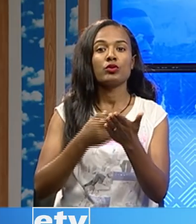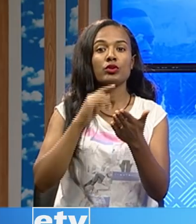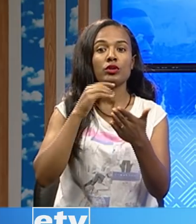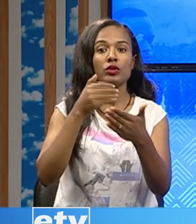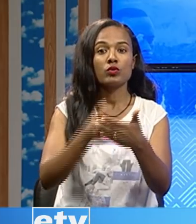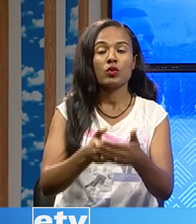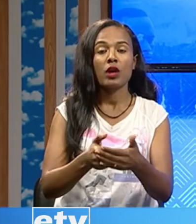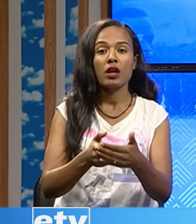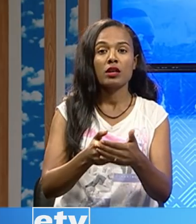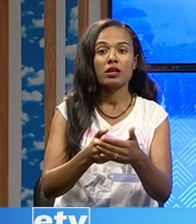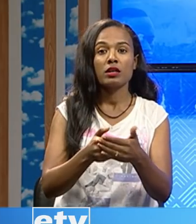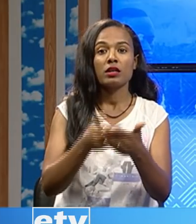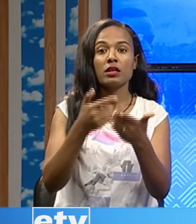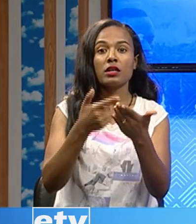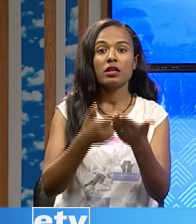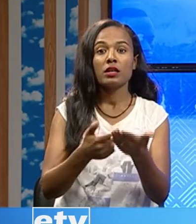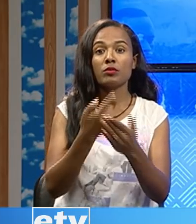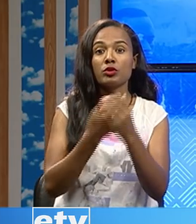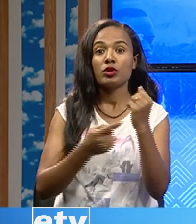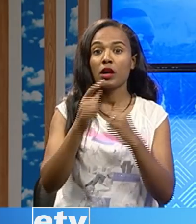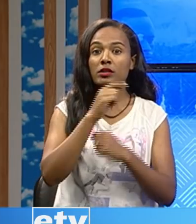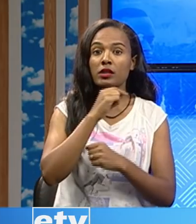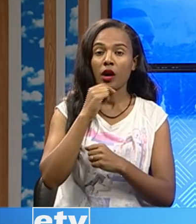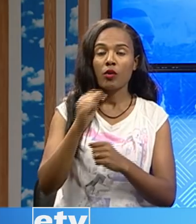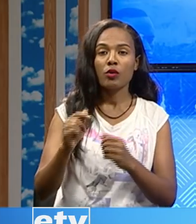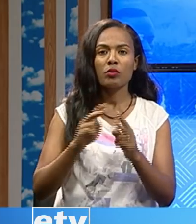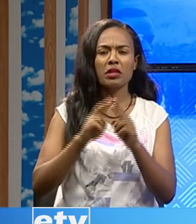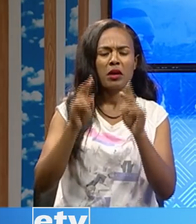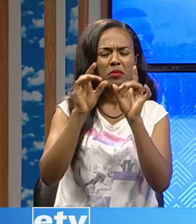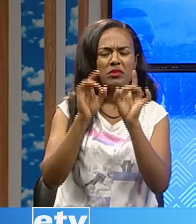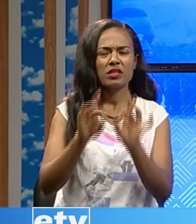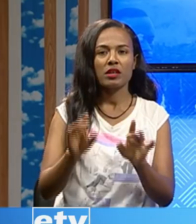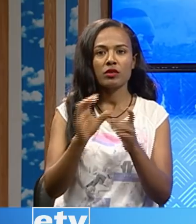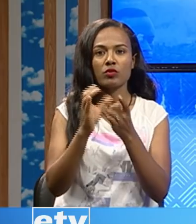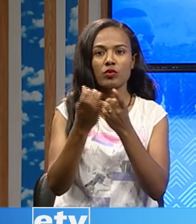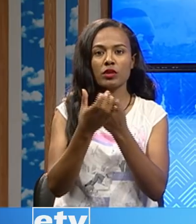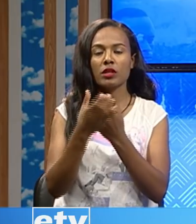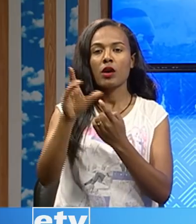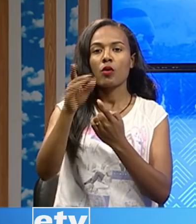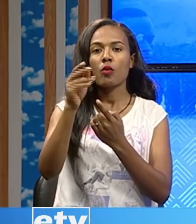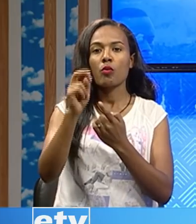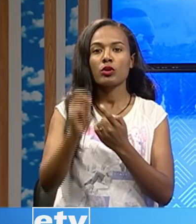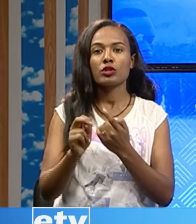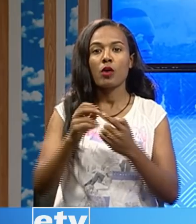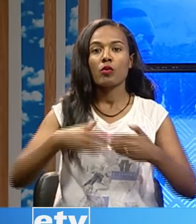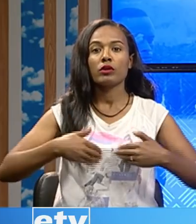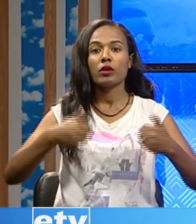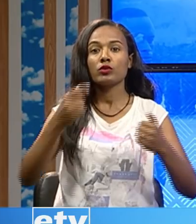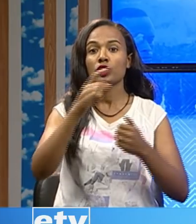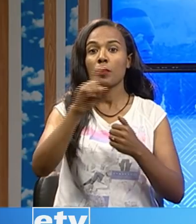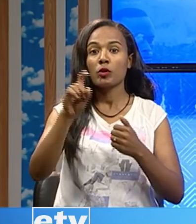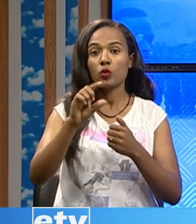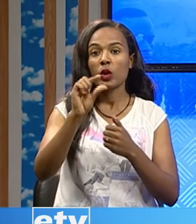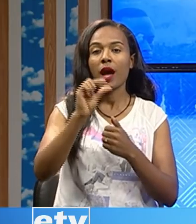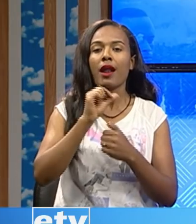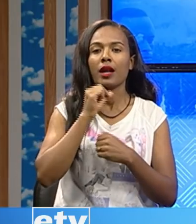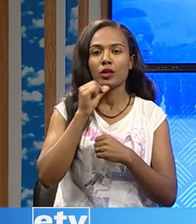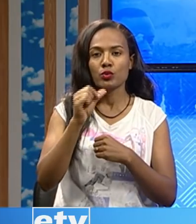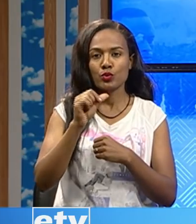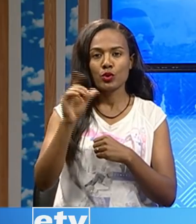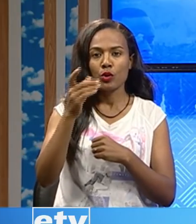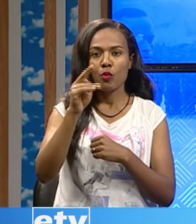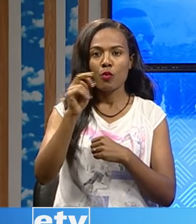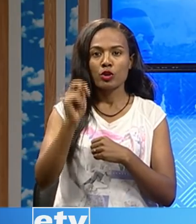ደርሰውናል። ይሄ ብቻ ሳይሆን እጅግ በሚሰቀጥጥ መልኩ የኮምቦልቻ ወጣቶች ከመቶ ያላነሱ የኮምቦልቻ